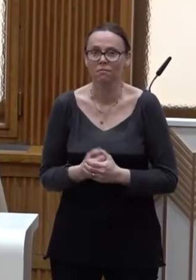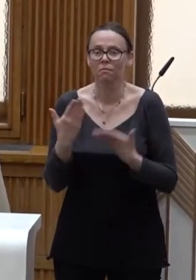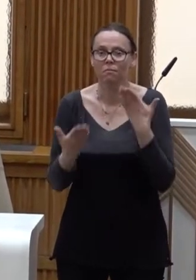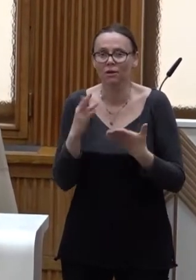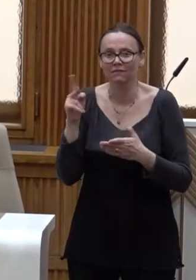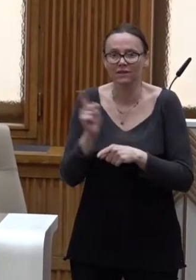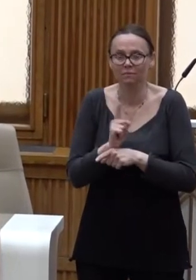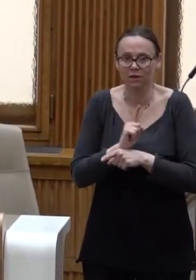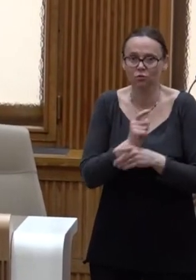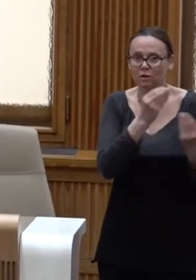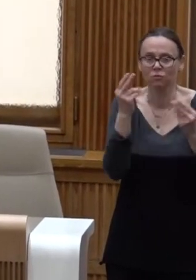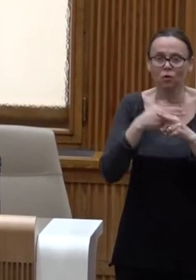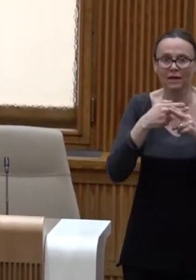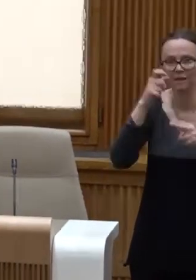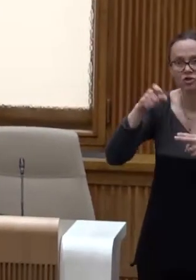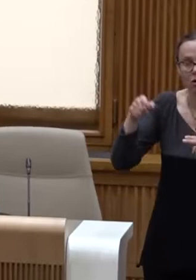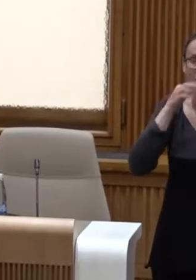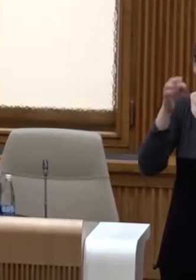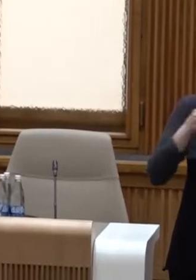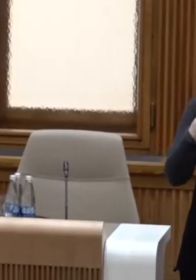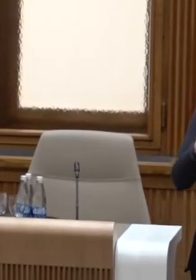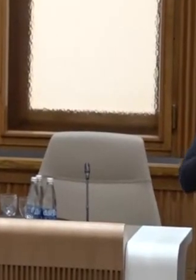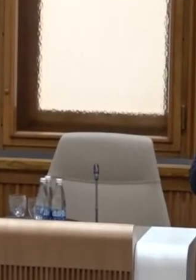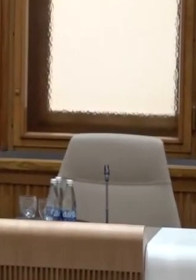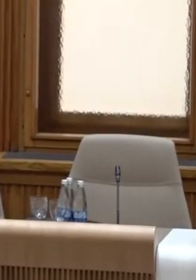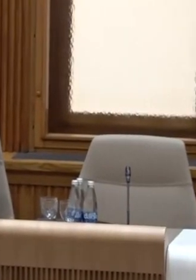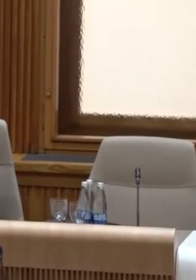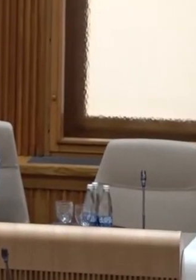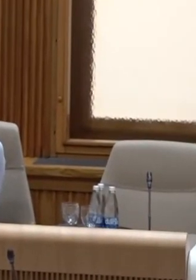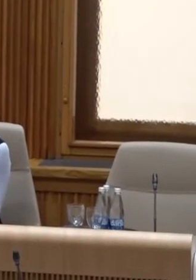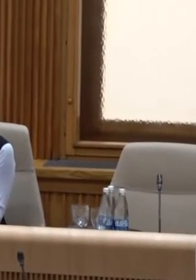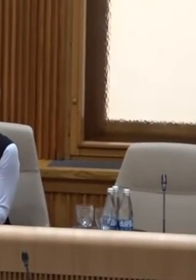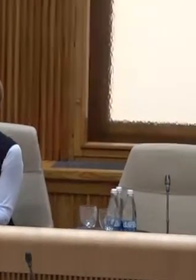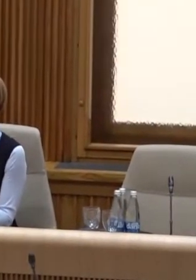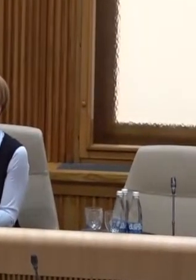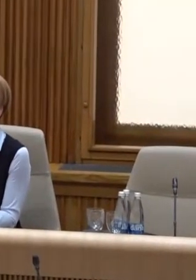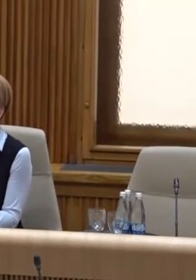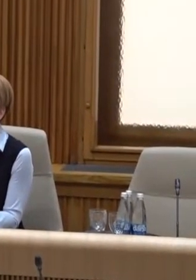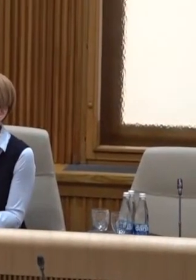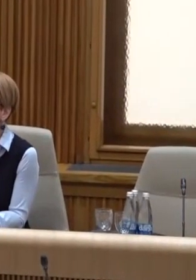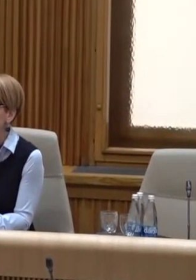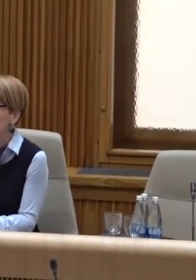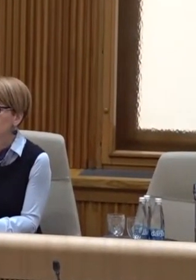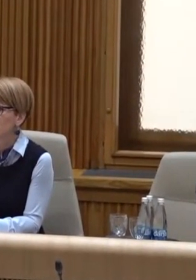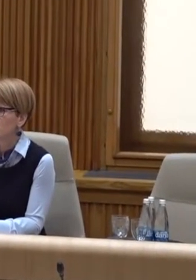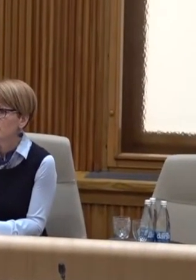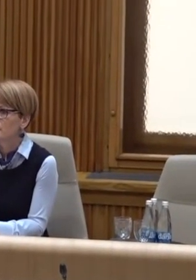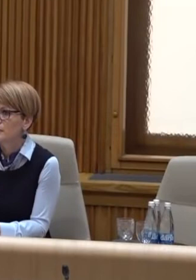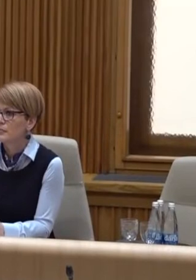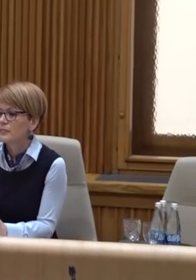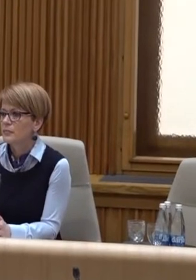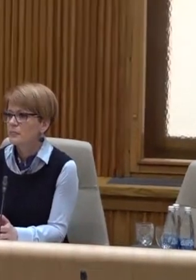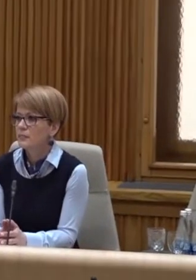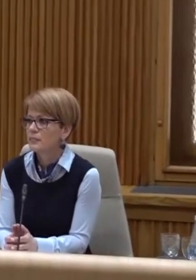Morda se v tem trenutku številni državljani sprašujejo, zakaj so potrebni tako odločni ukrepi. Številne analize, ki smo jih v